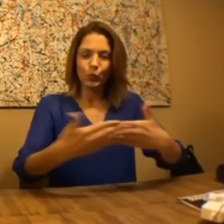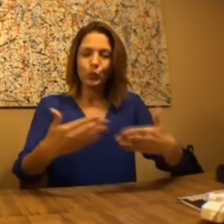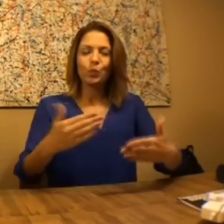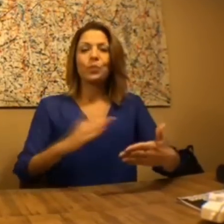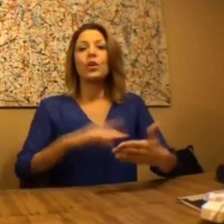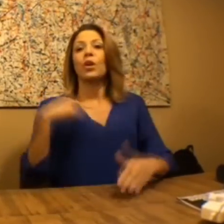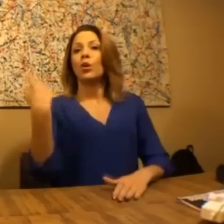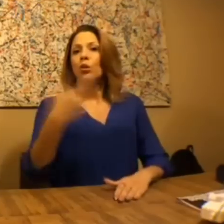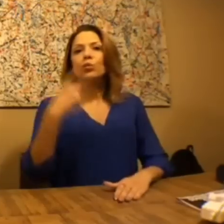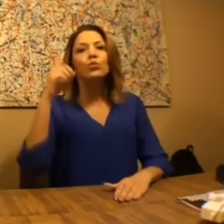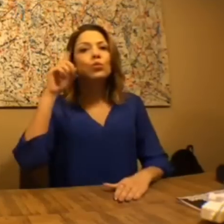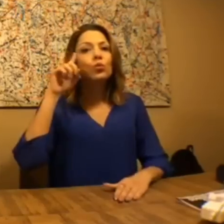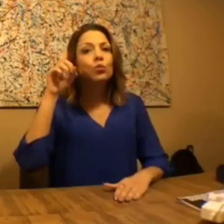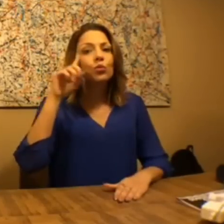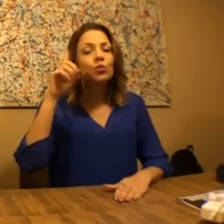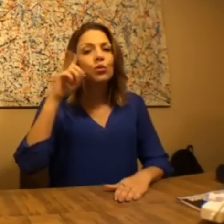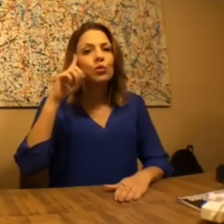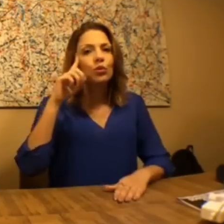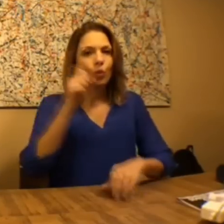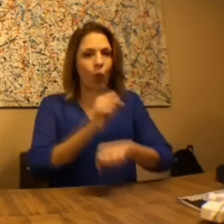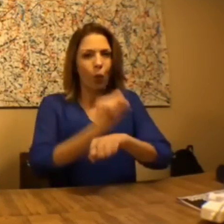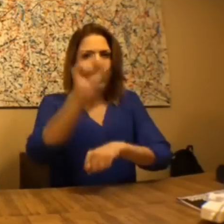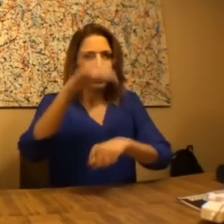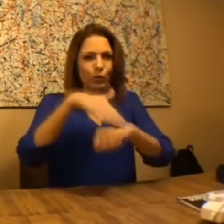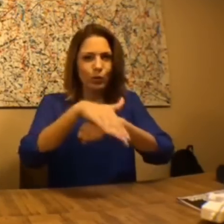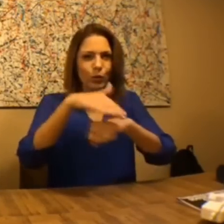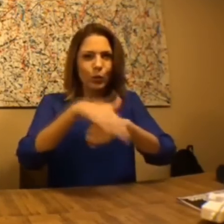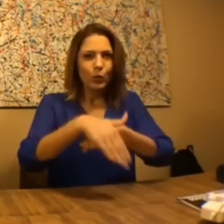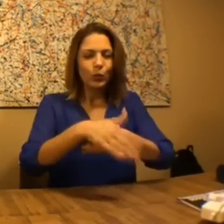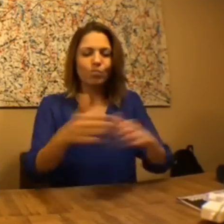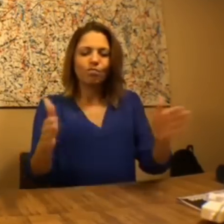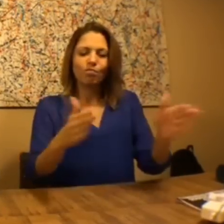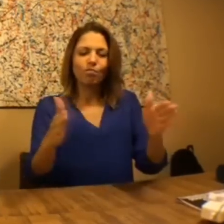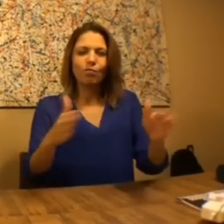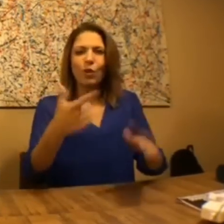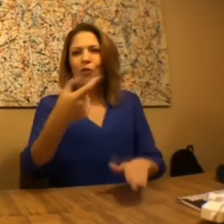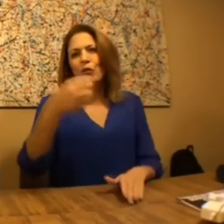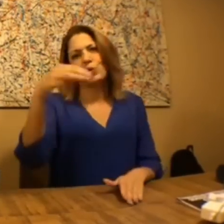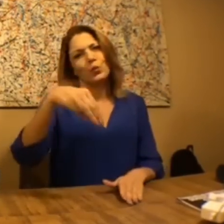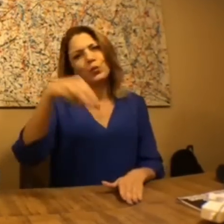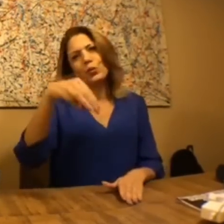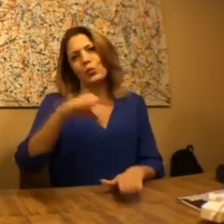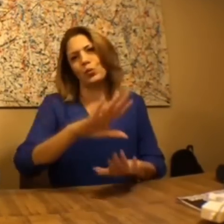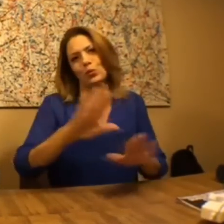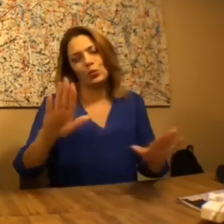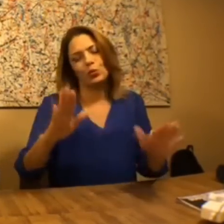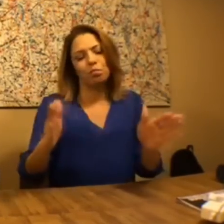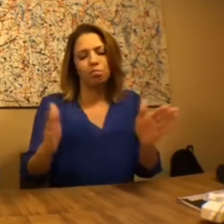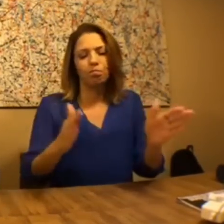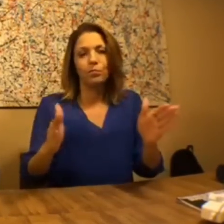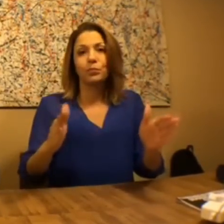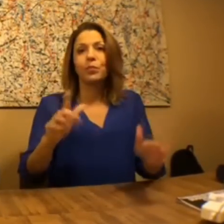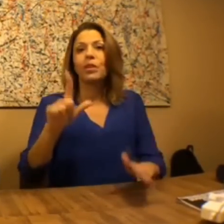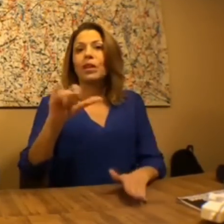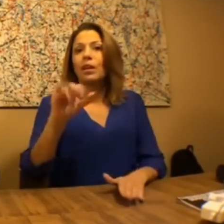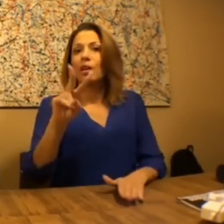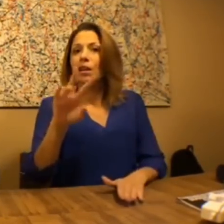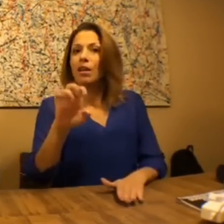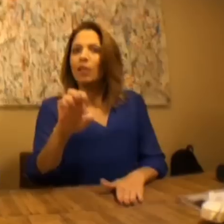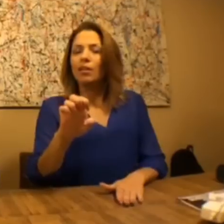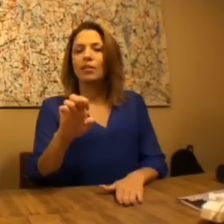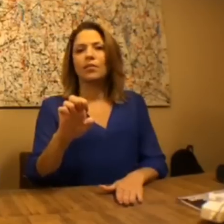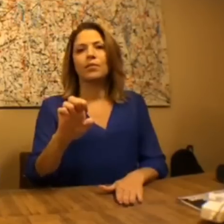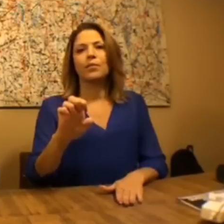rotina, todos os dias 20 horas, até 20h15, 20h20 no máximo, fazer uma live. Lógico,